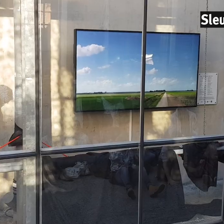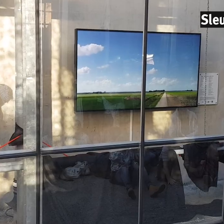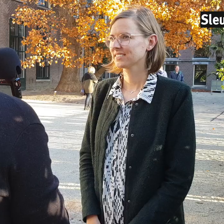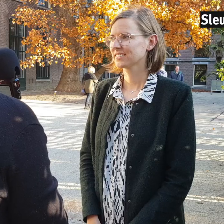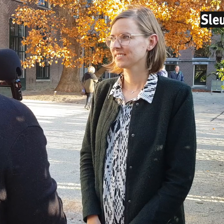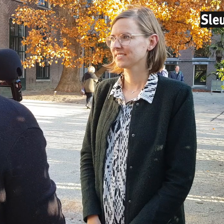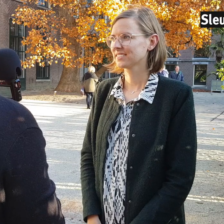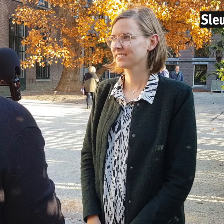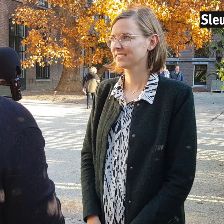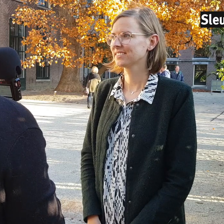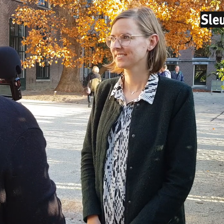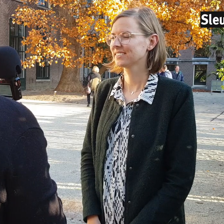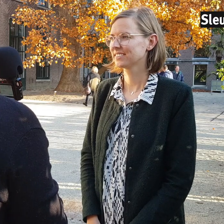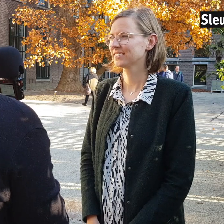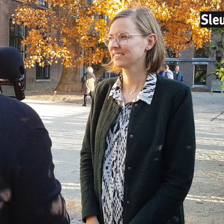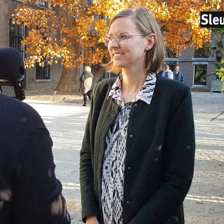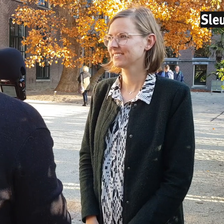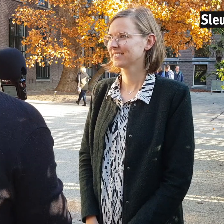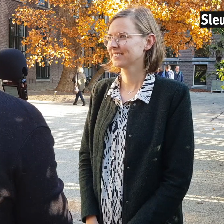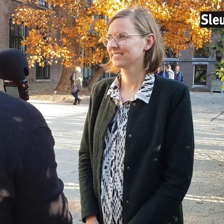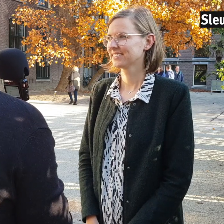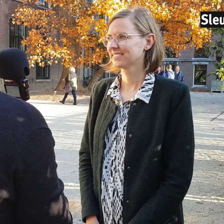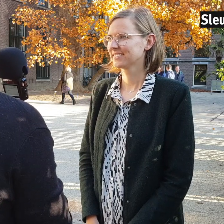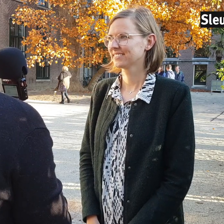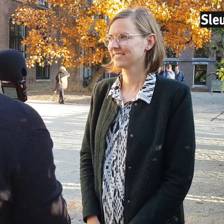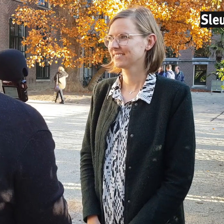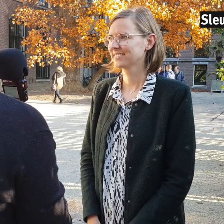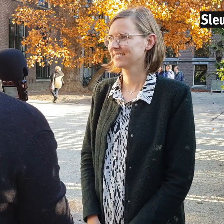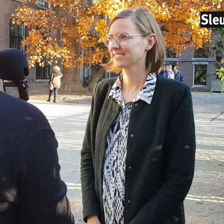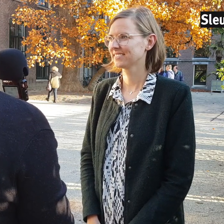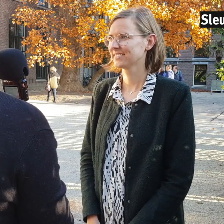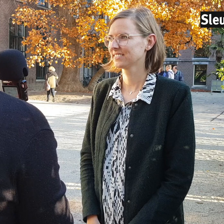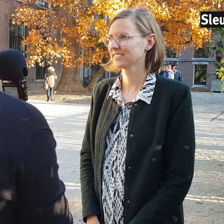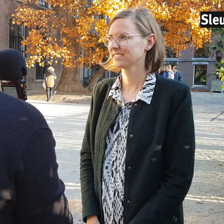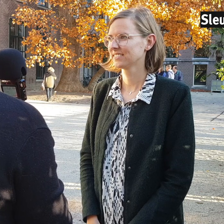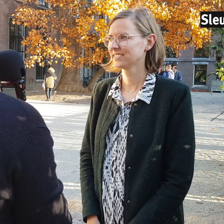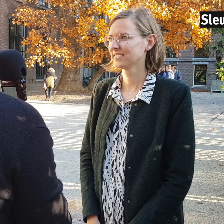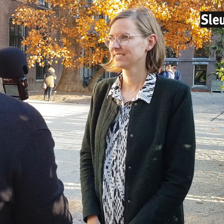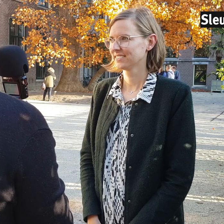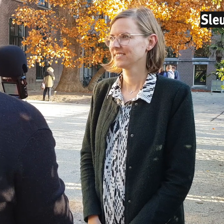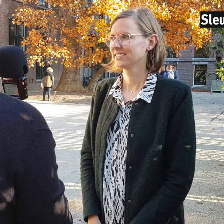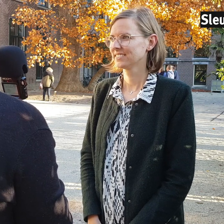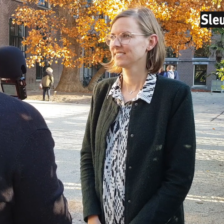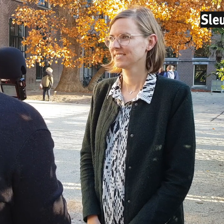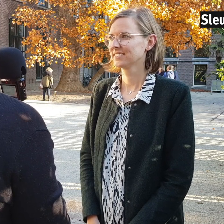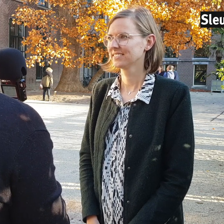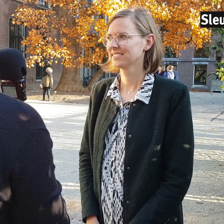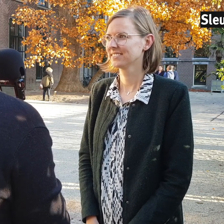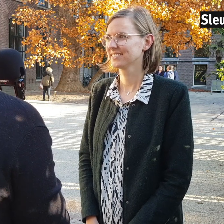Het was vandaag ook een hele bijzondere dag, want in het Hortes werd het muurgedicht onthuld. Het eerste muurgedicht in gebarentaal